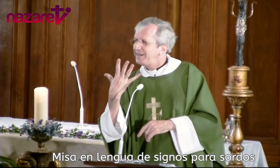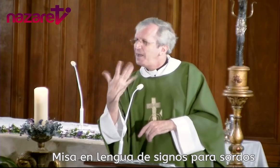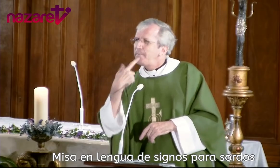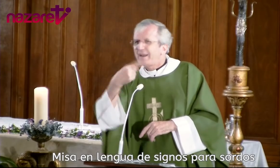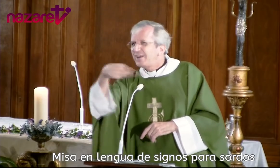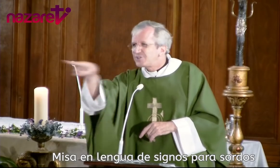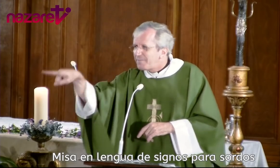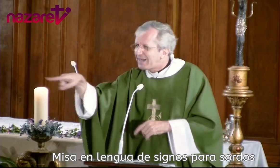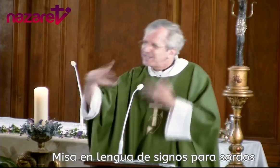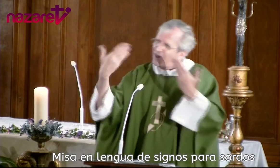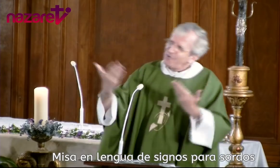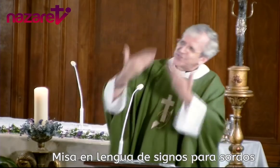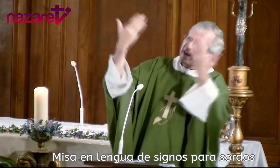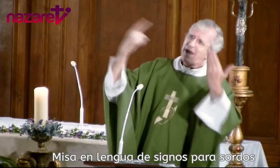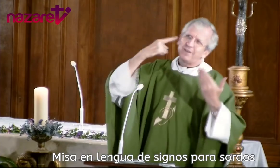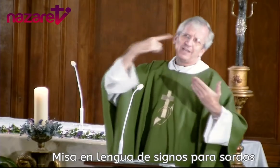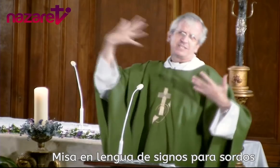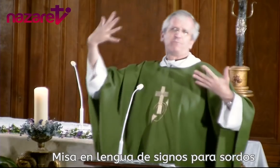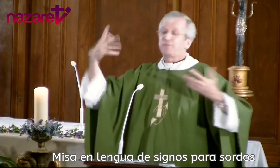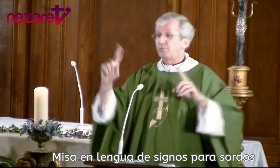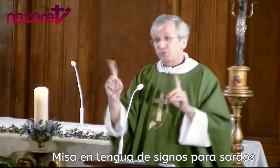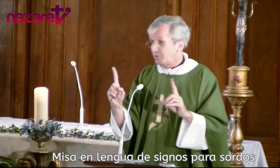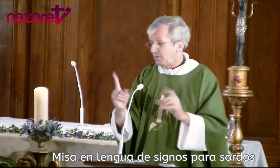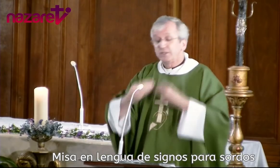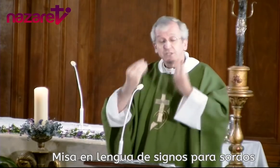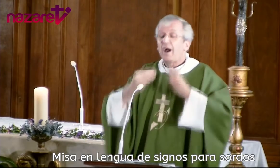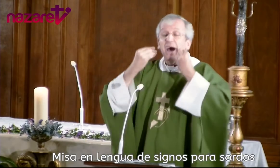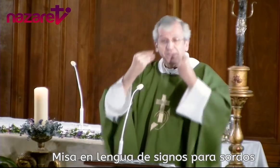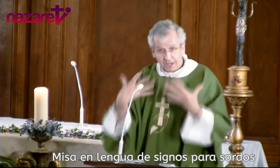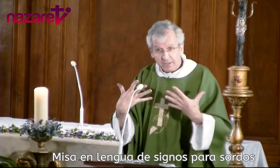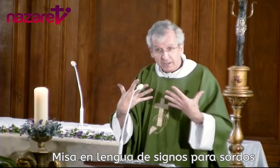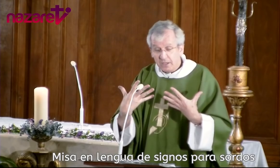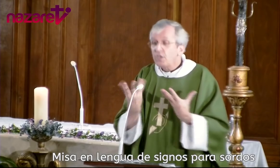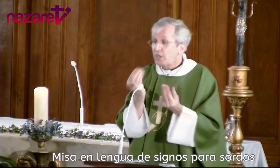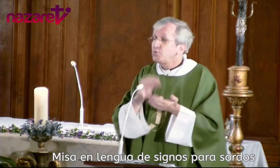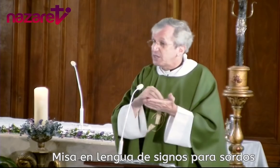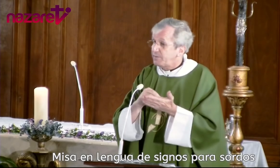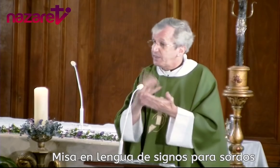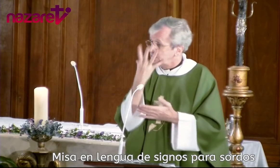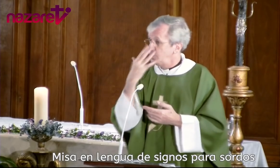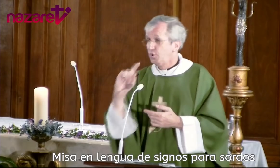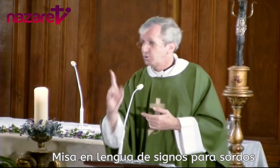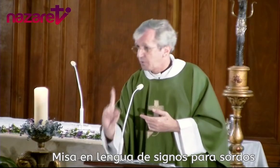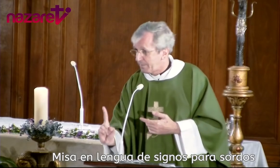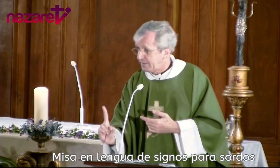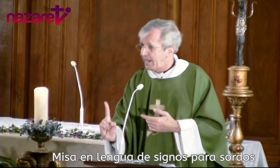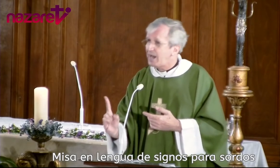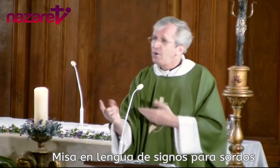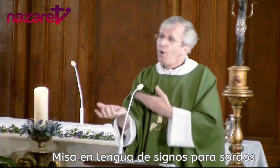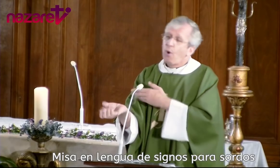bien para que los demás nos alaben, seamos famosos, no, sino a hacer el bien. Y muchas veces no nos comprenderán o